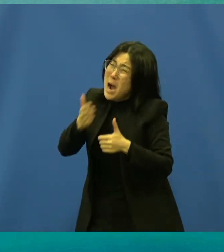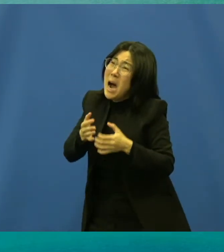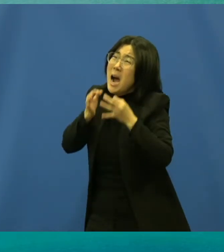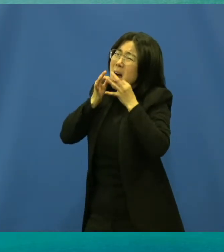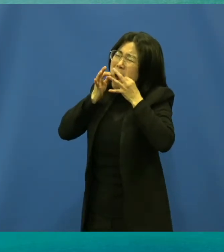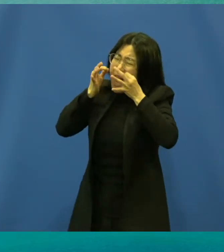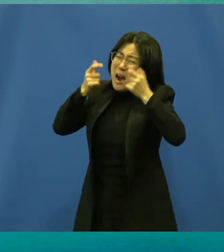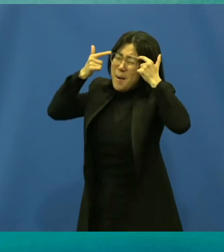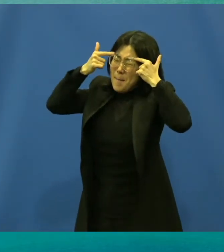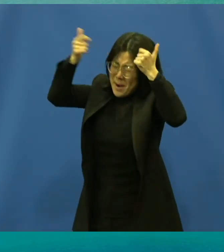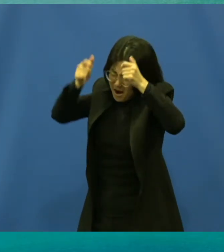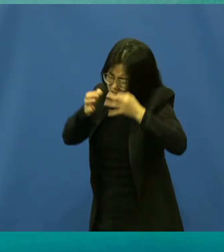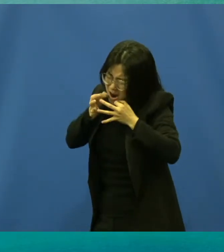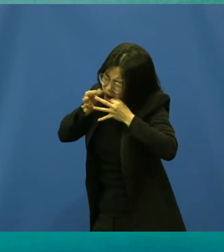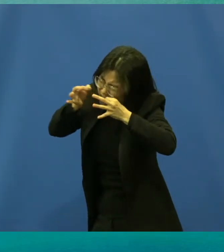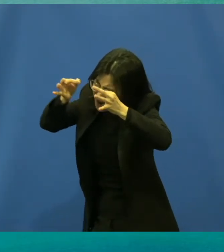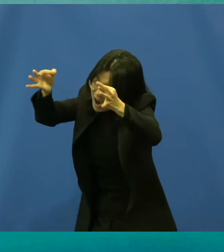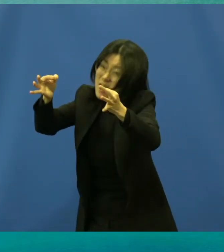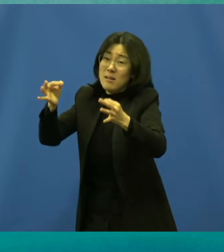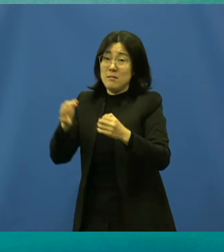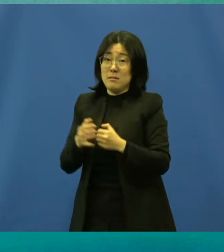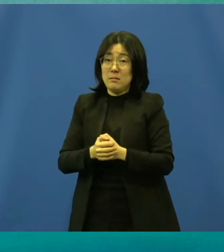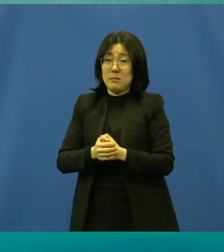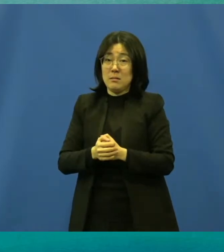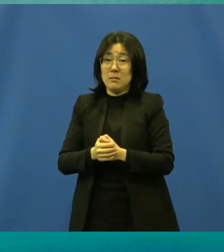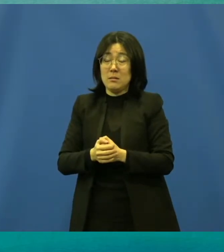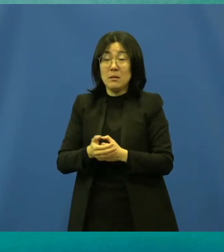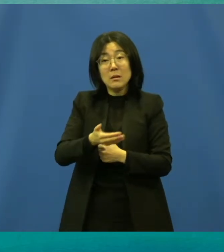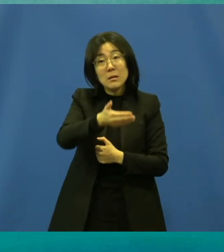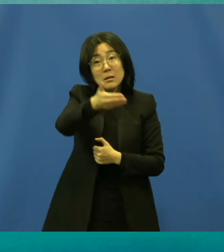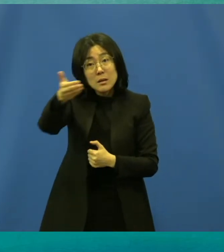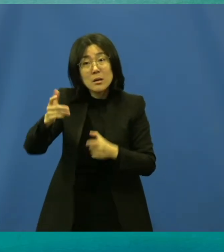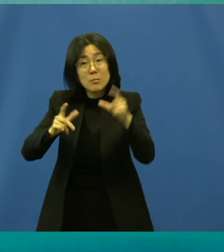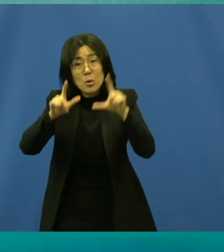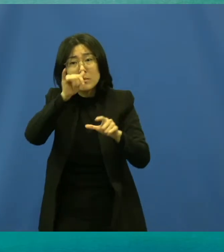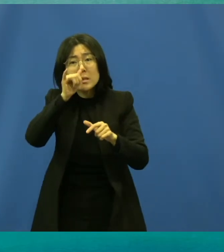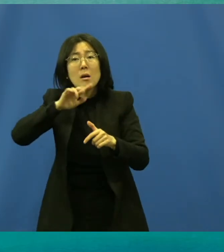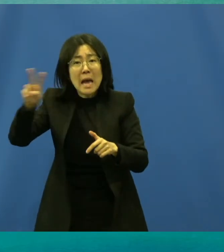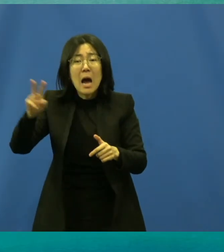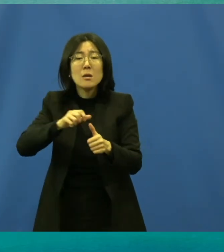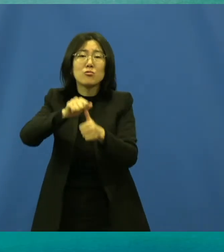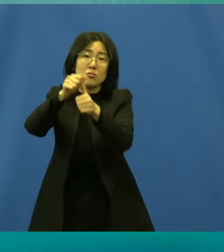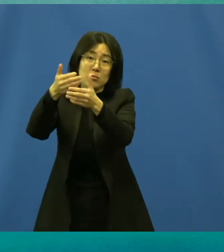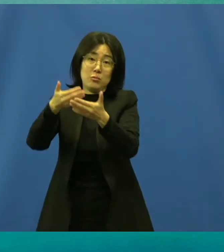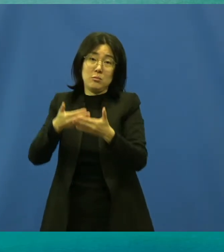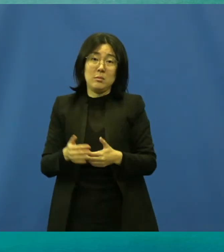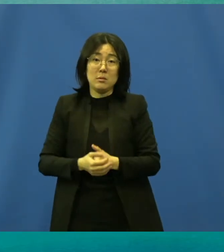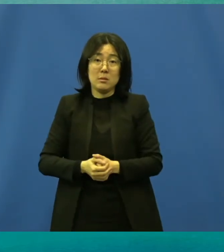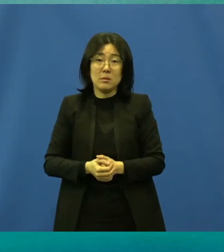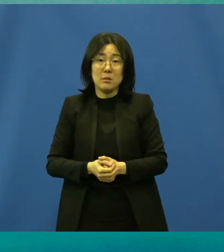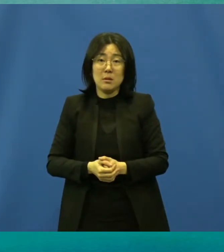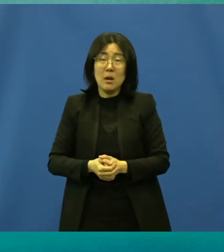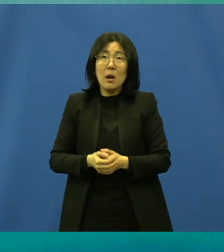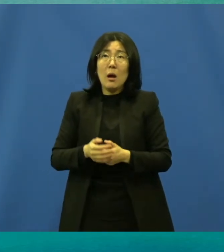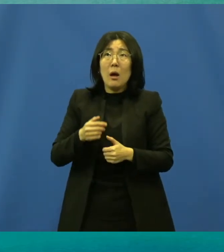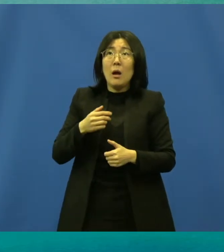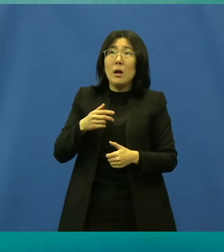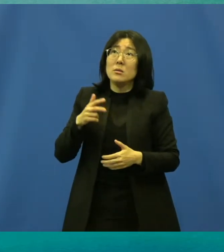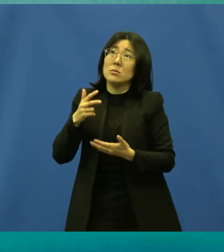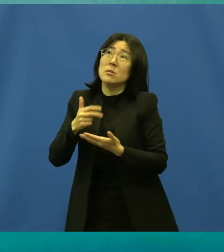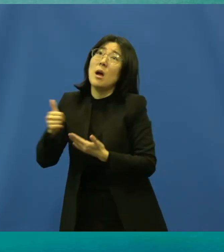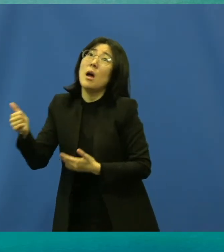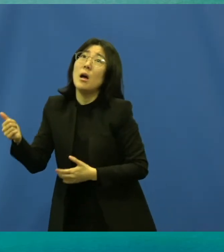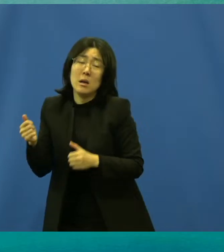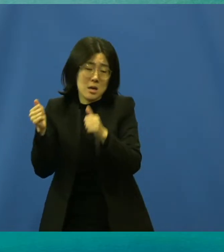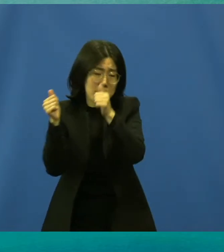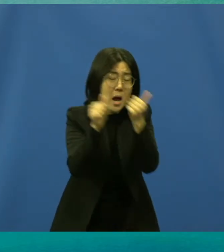죽을 일이 있는데도 기도를 하지 않는데 어떻게 그 죽을 일에서 건져냄을 받겠어요? 아무리 죽을